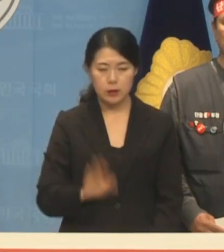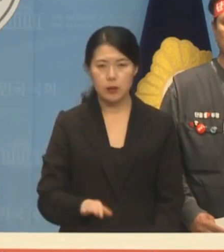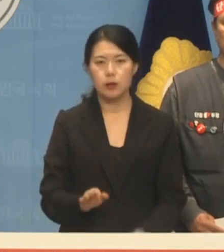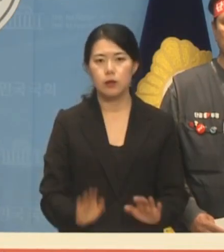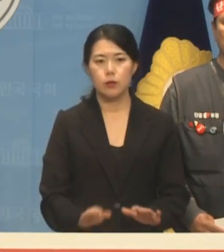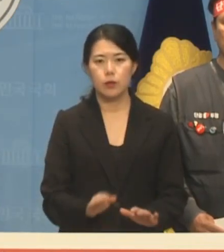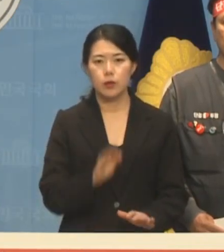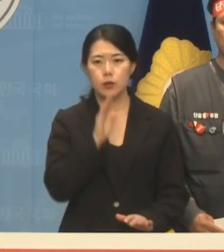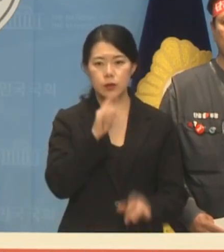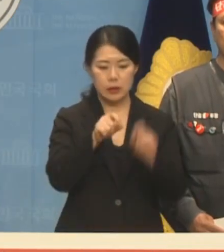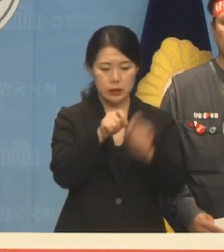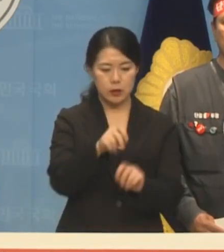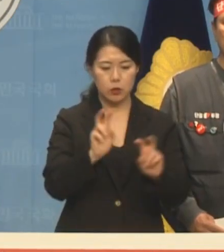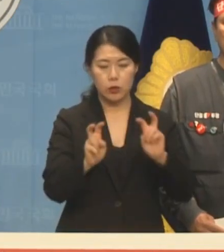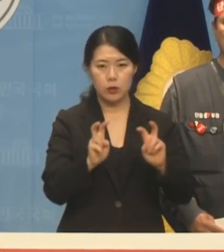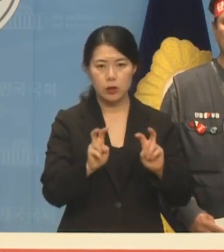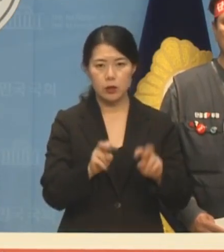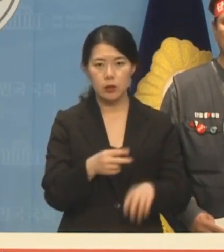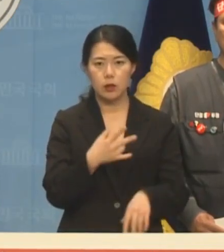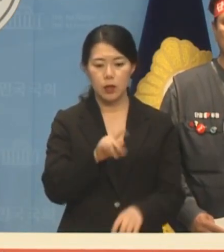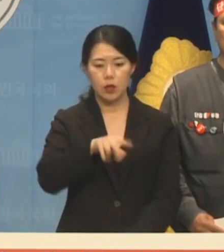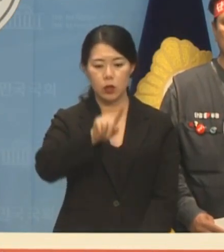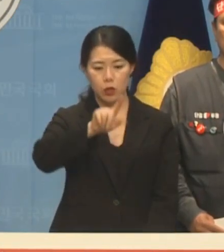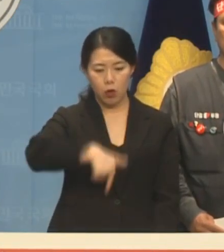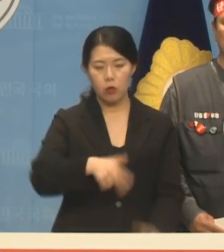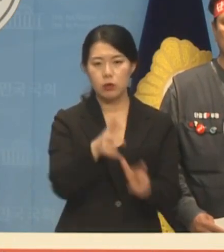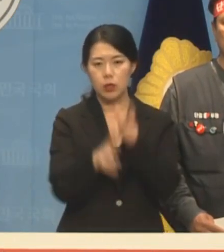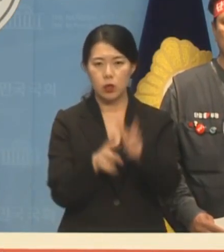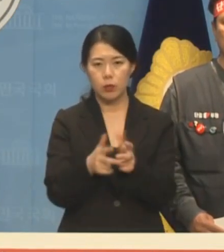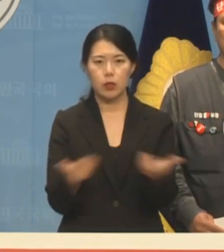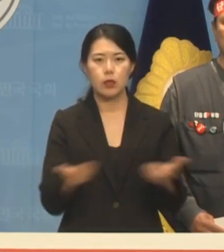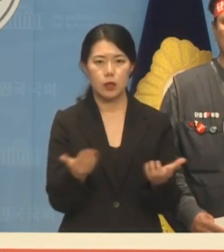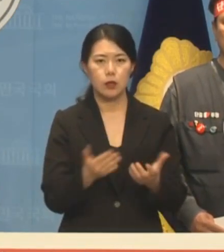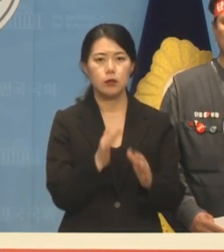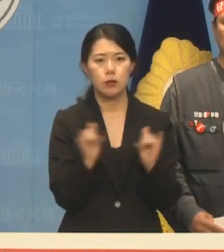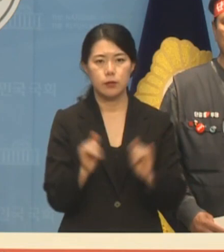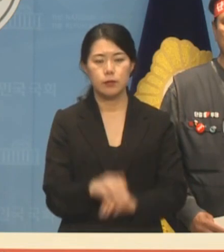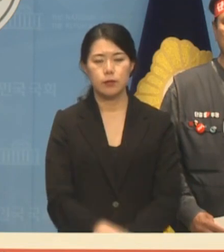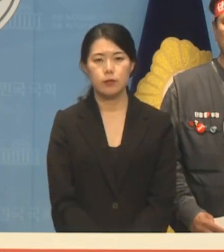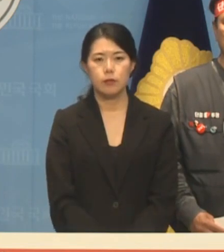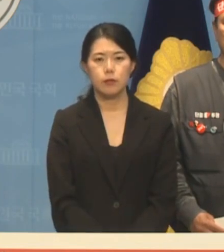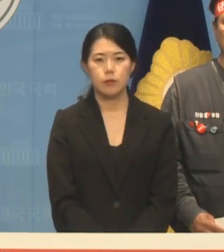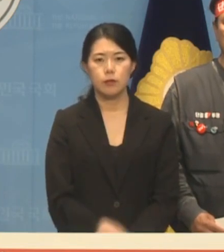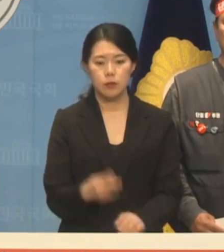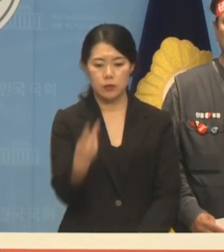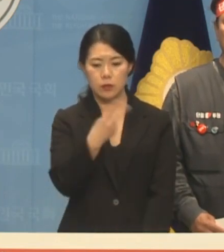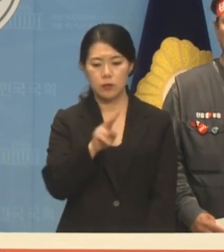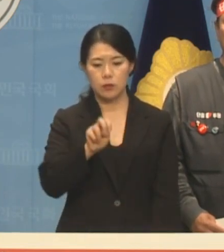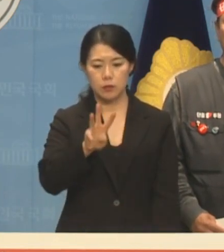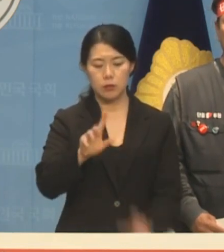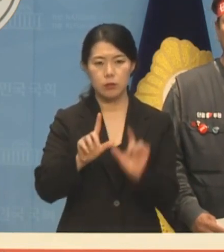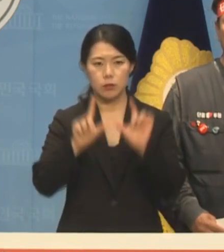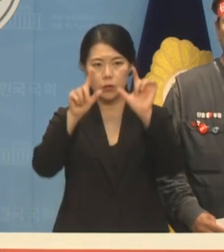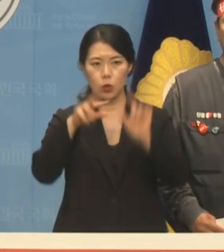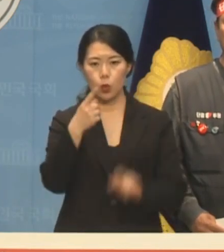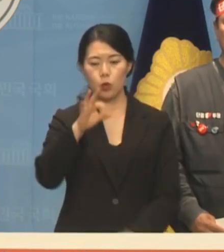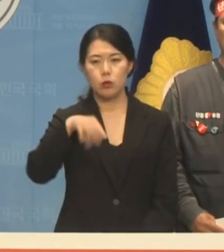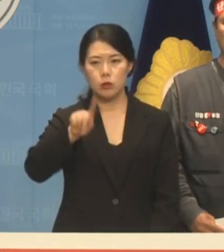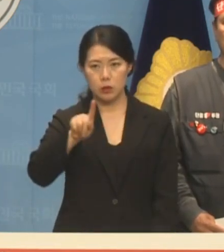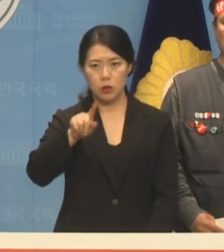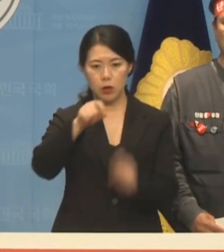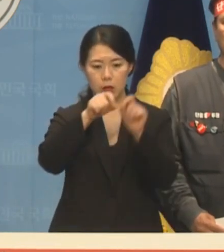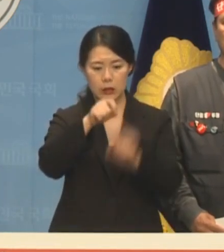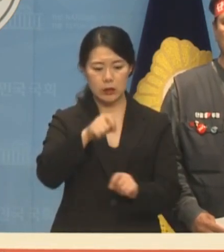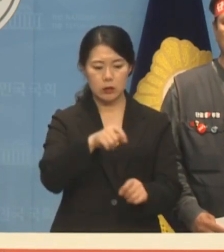동서석유화학의 도급회사인 대덕산업에 종사하는 노동자들입니다. 이분들이 2023년 동서석유화학